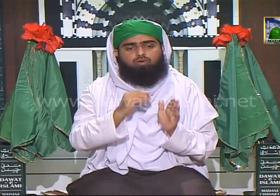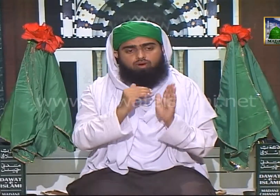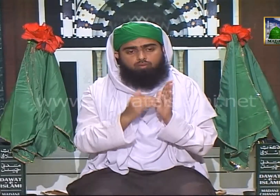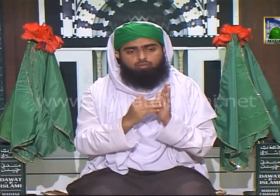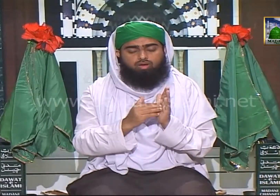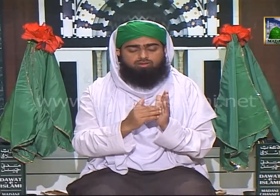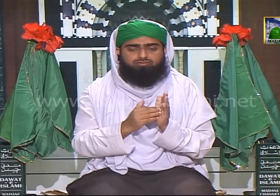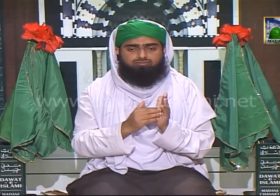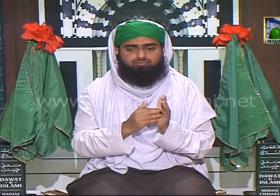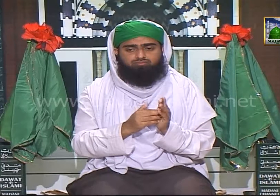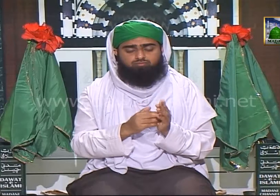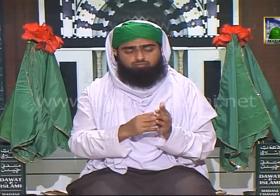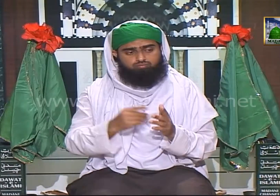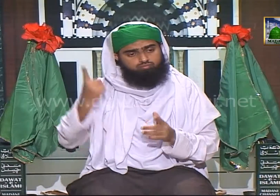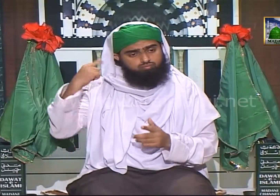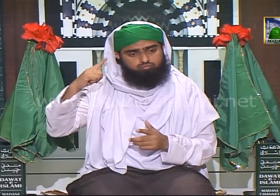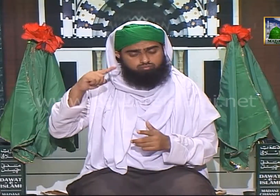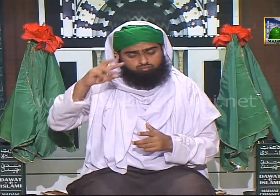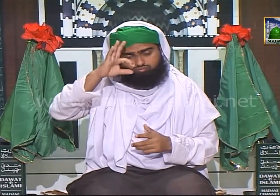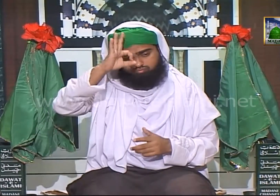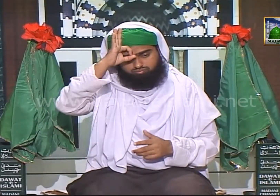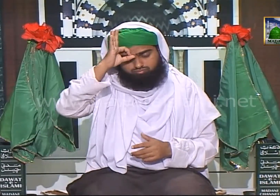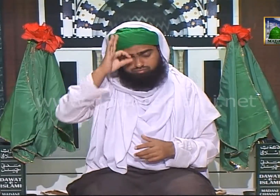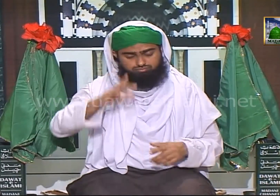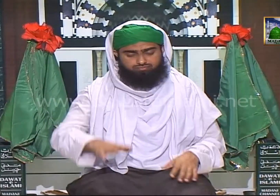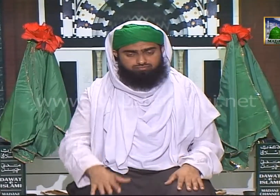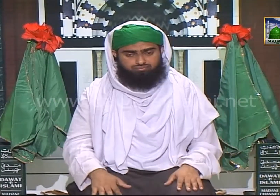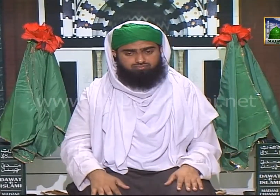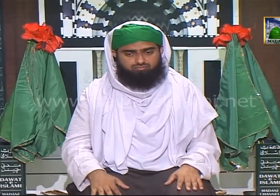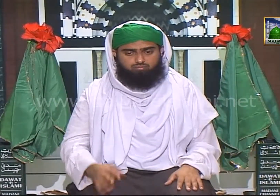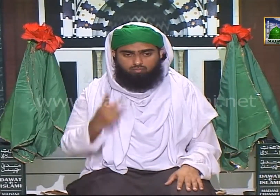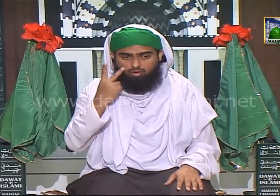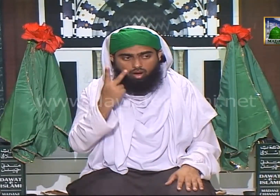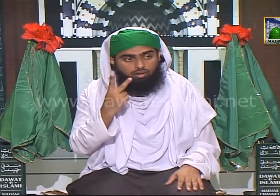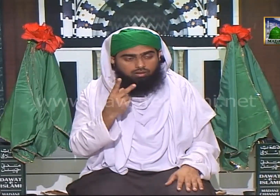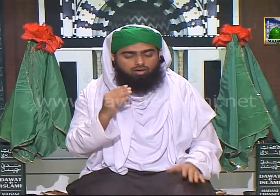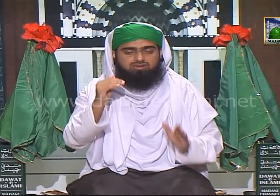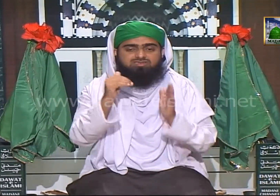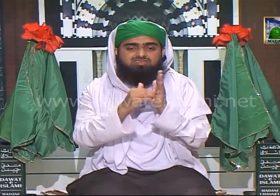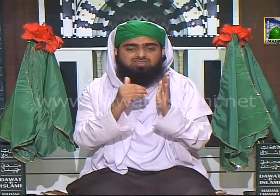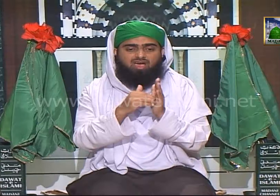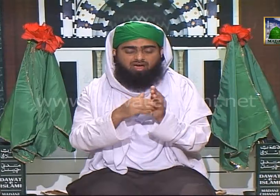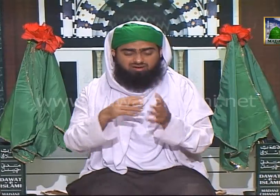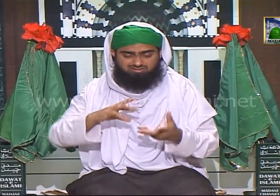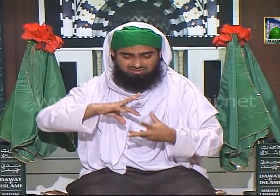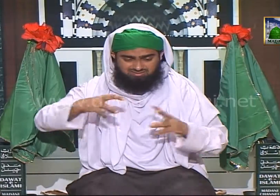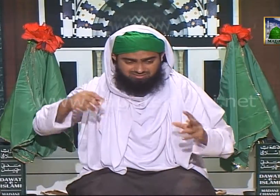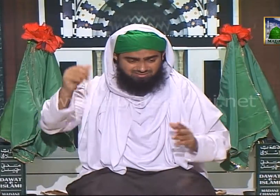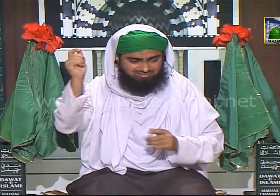گٹھا گردن پہ کندھے پہ ڈالے سارے بیچنے کے لیے. ہے کوئی آج کل کا مذہبی آدمی تک کر کے تو دکھائے، اپنے گھر کا سودا سلفی لا کر کے